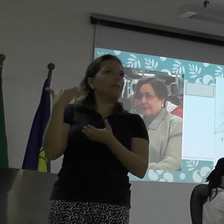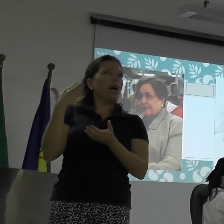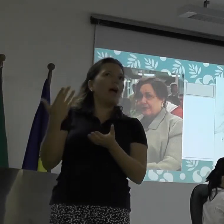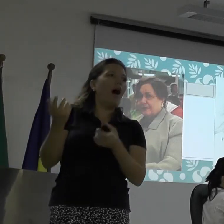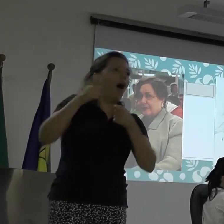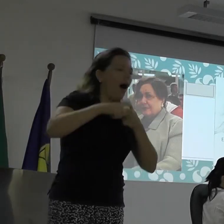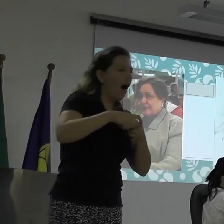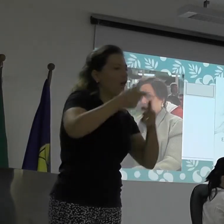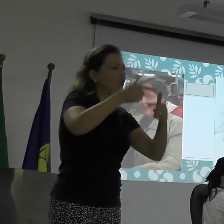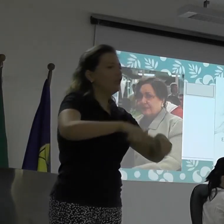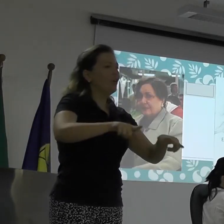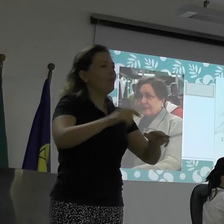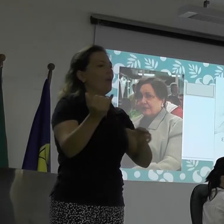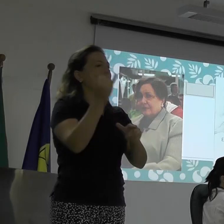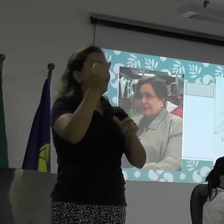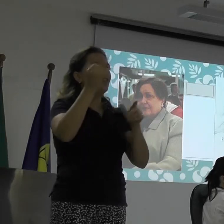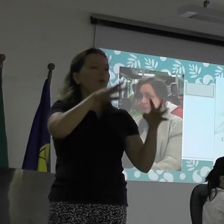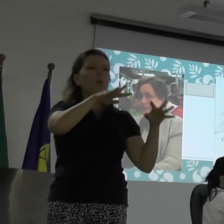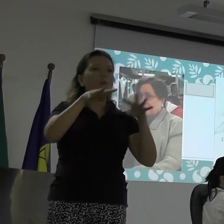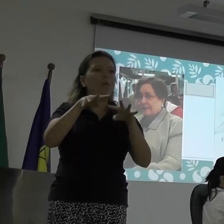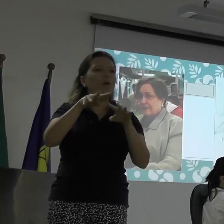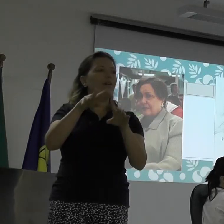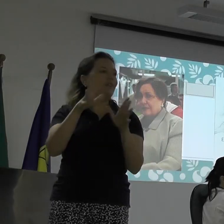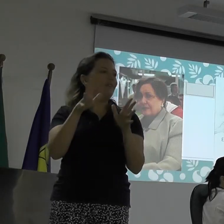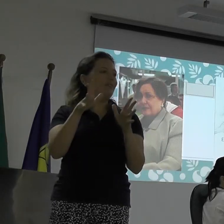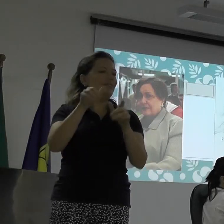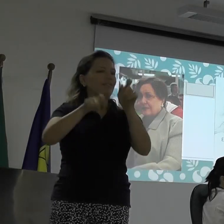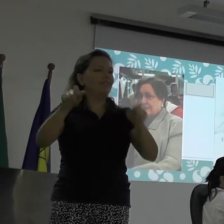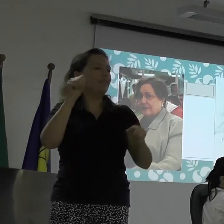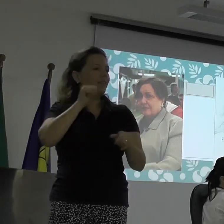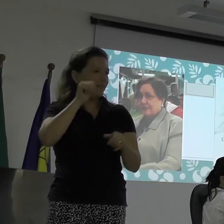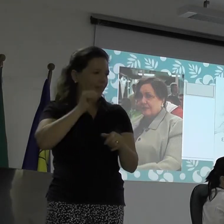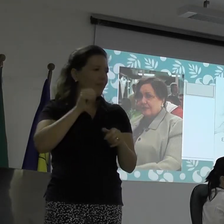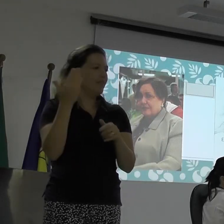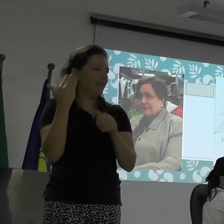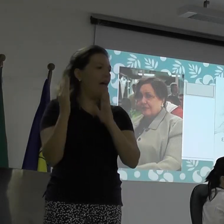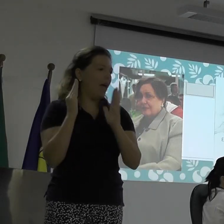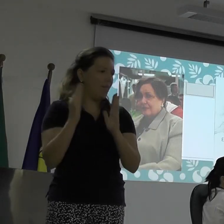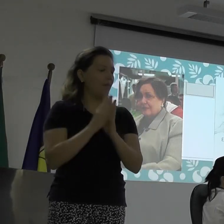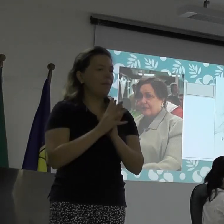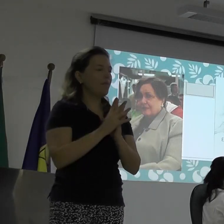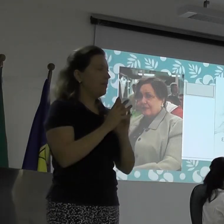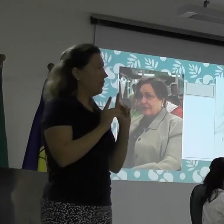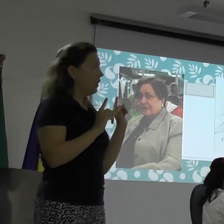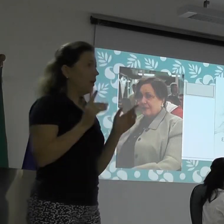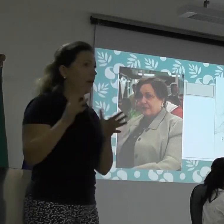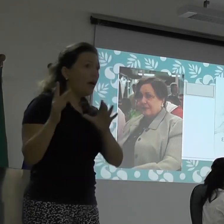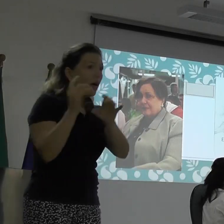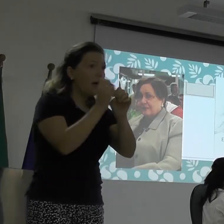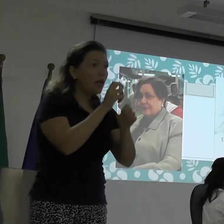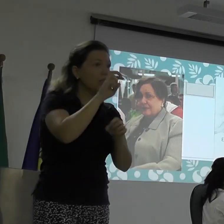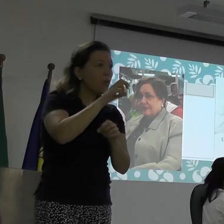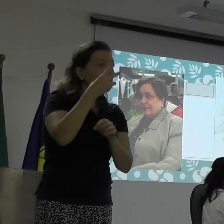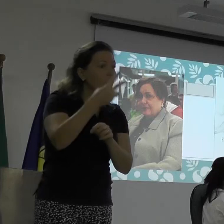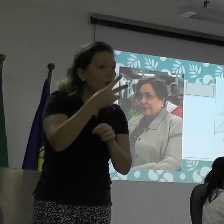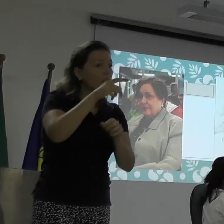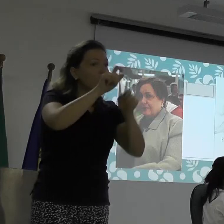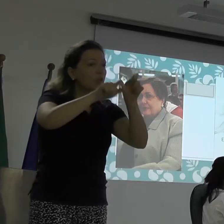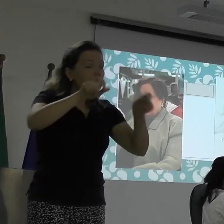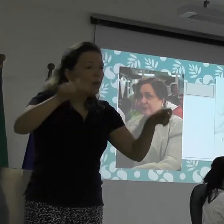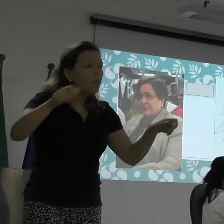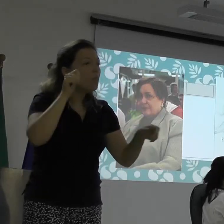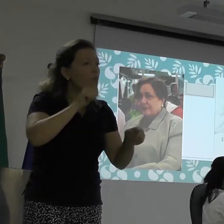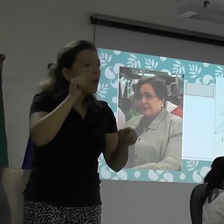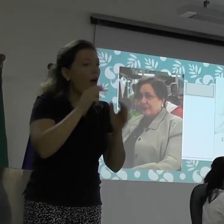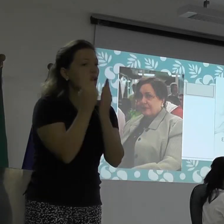da produção feminina oitocentista. O volume 1 da pesquisa compilou 52 nomes entre prosadoras e